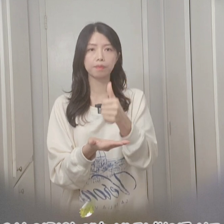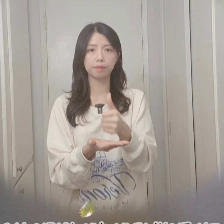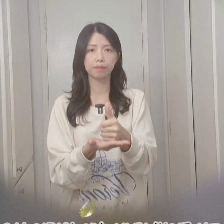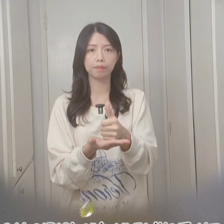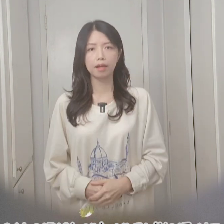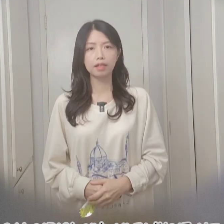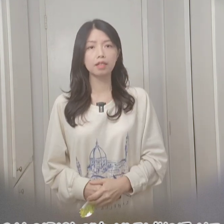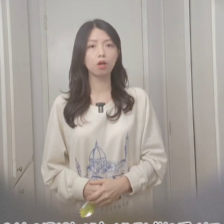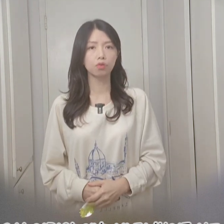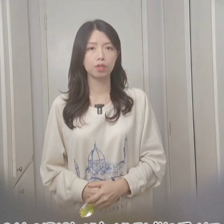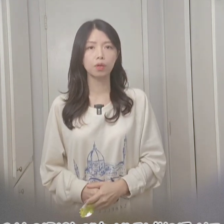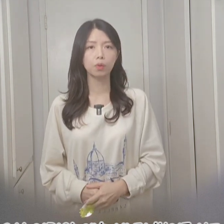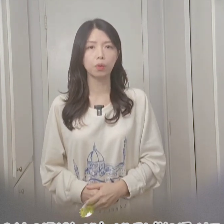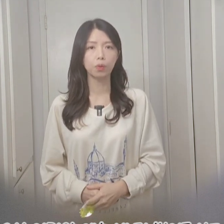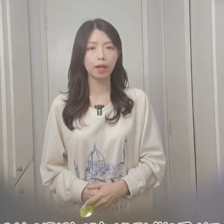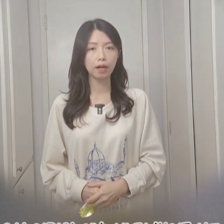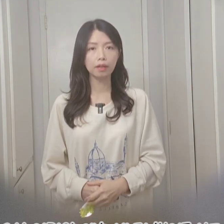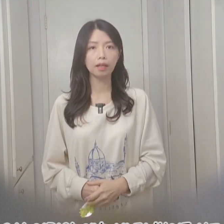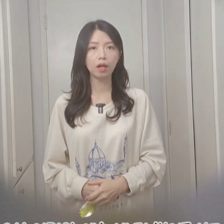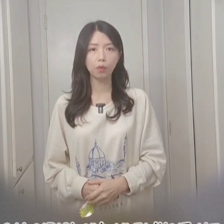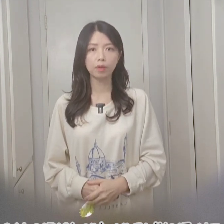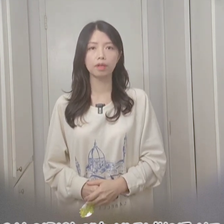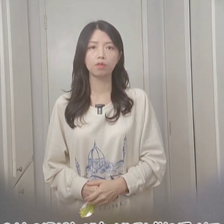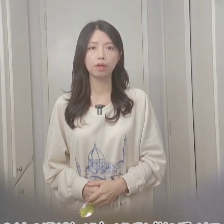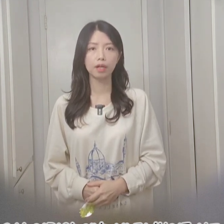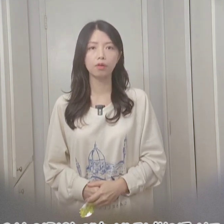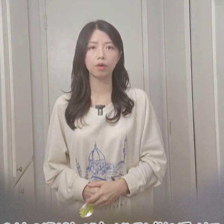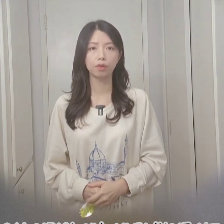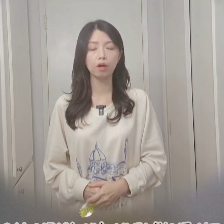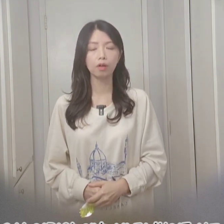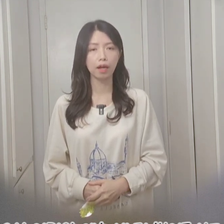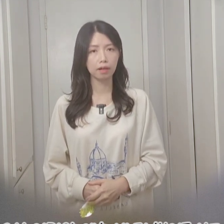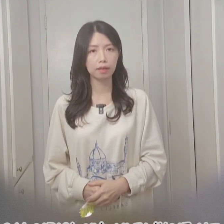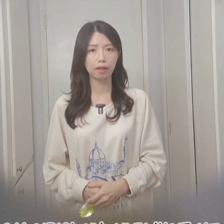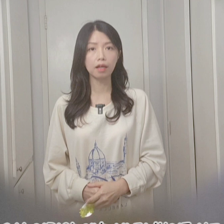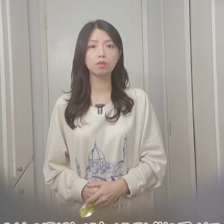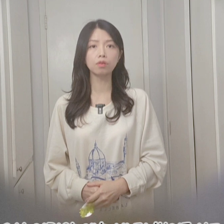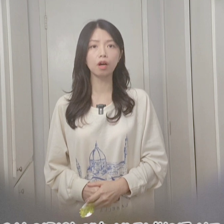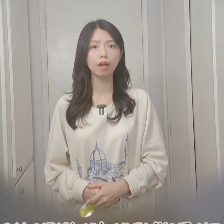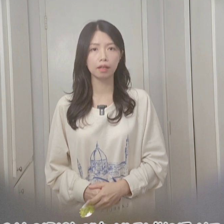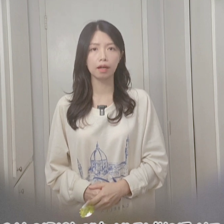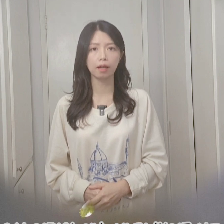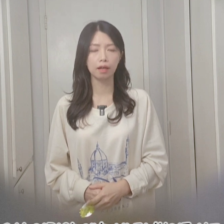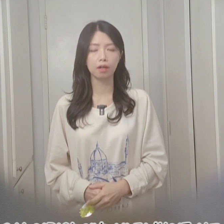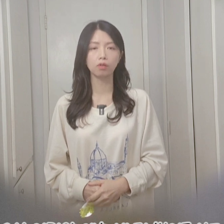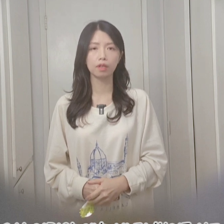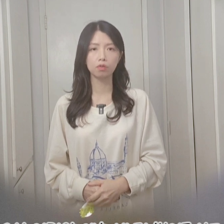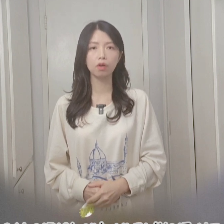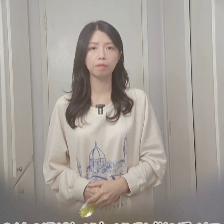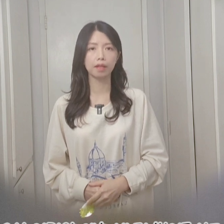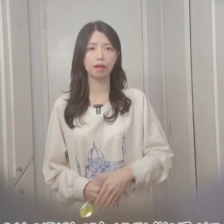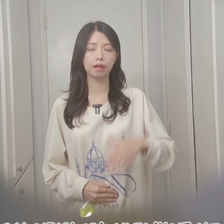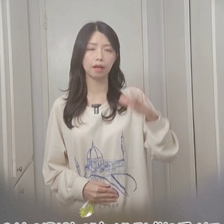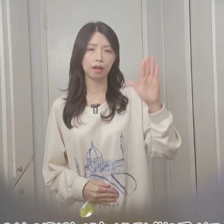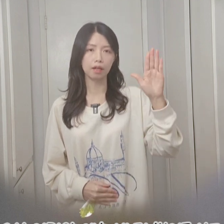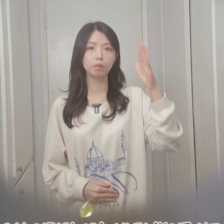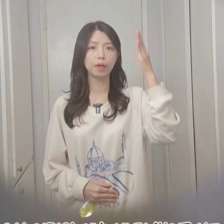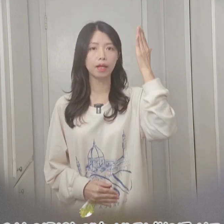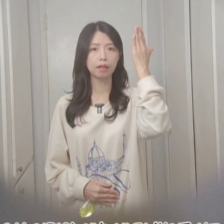죄, 씻어주시고 깨끗하다라고 한 뒤의 수어를 사용했고요. 깨끗하다, 순결하다 이런 뒤의